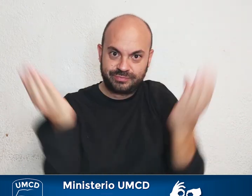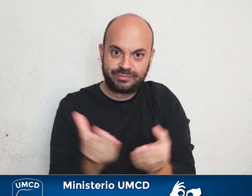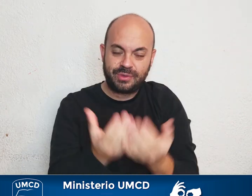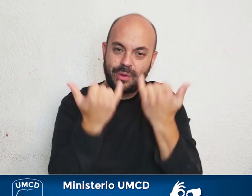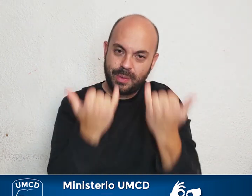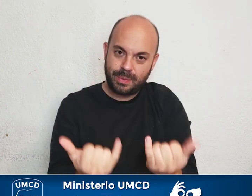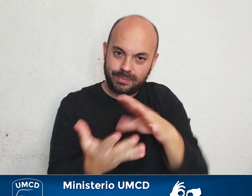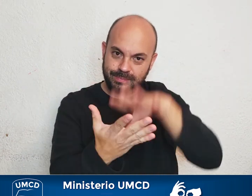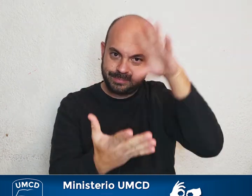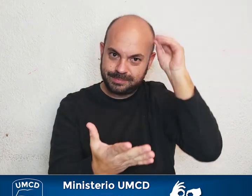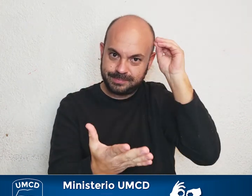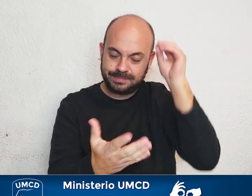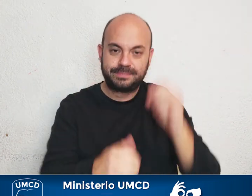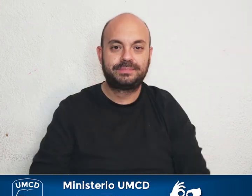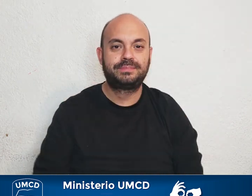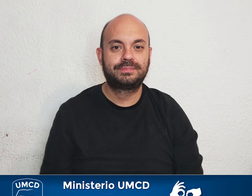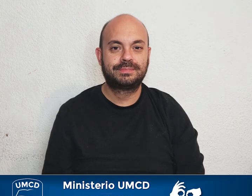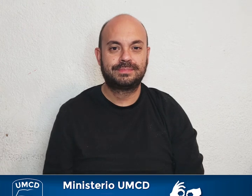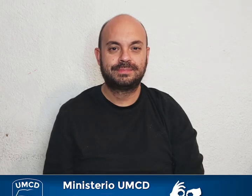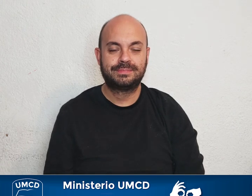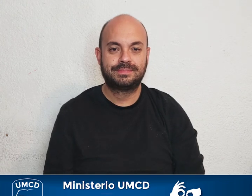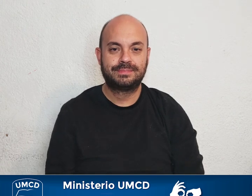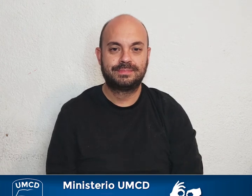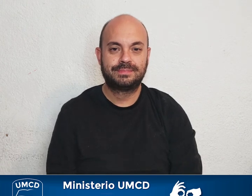día, aquí en Un Momento con Dios.